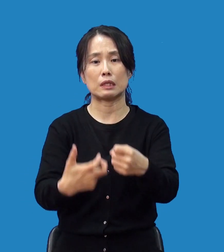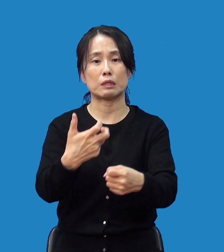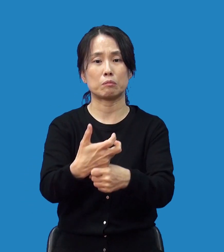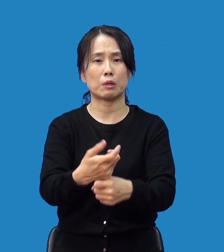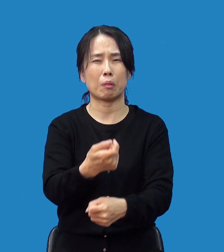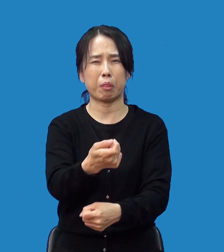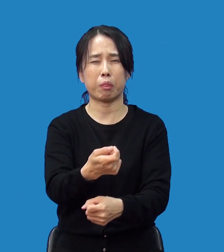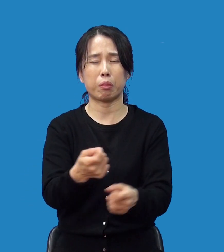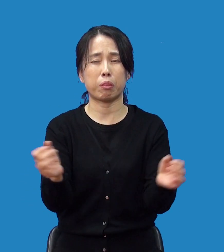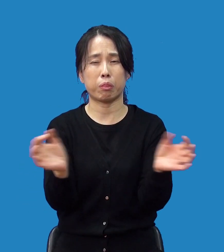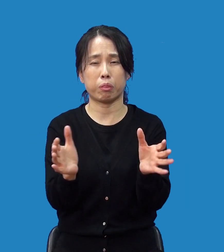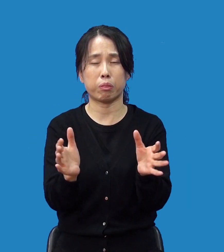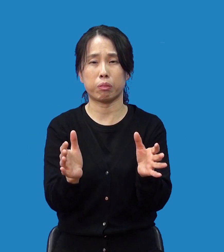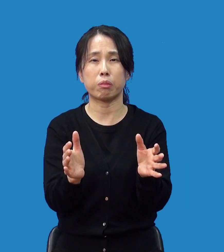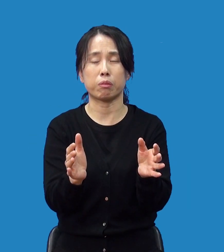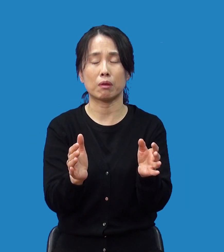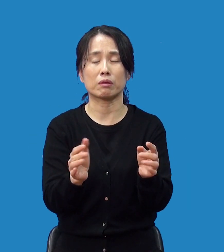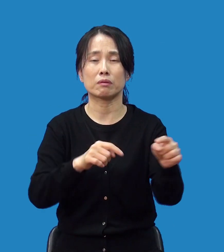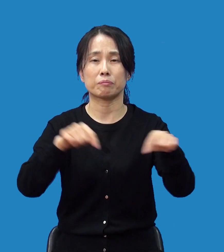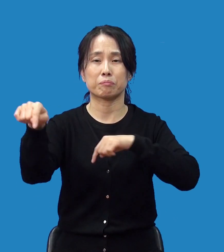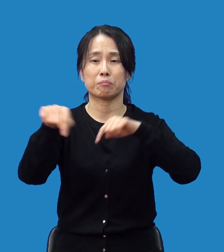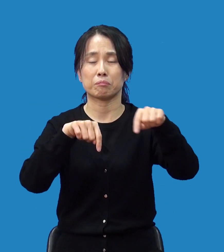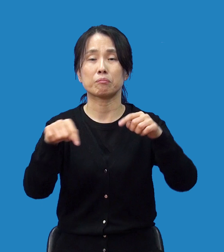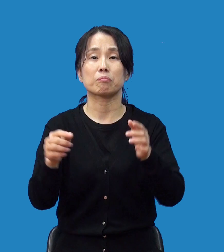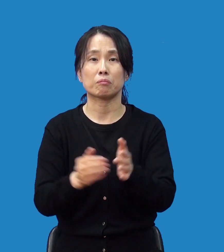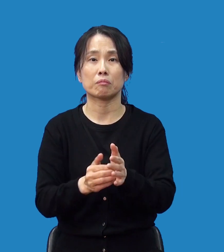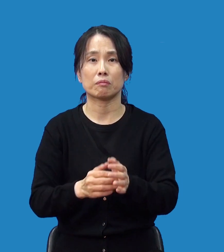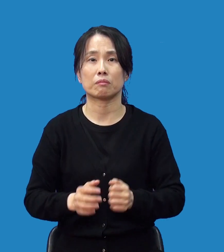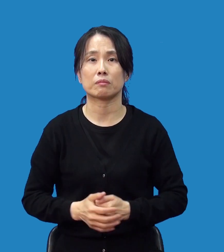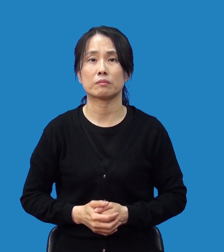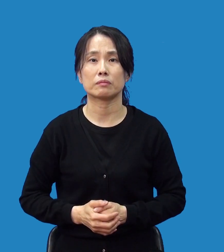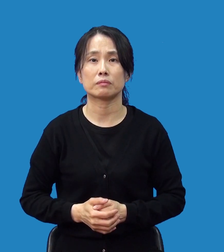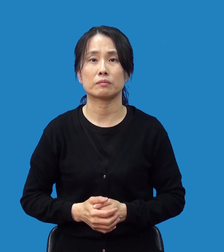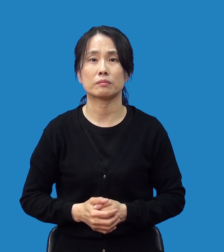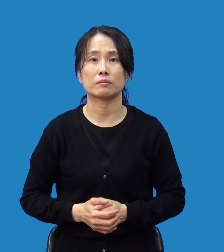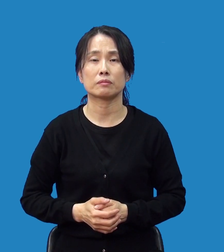못 갔어요. 주전 539년에